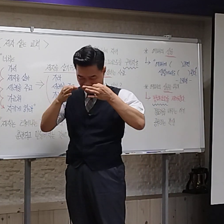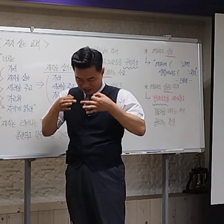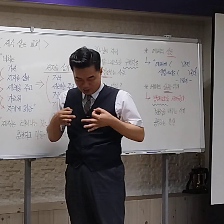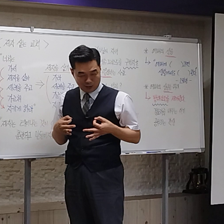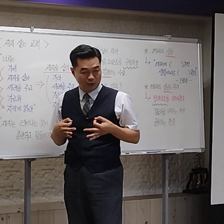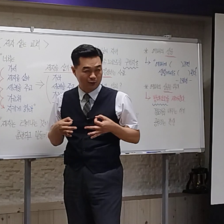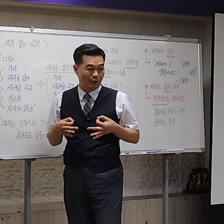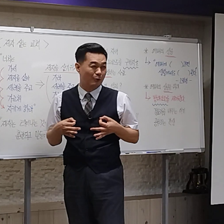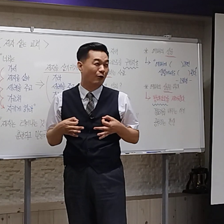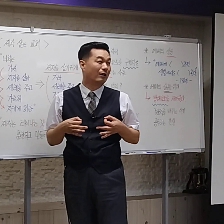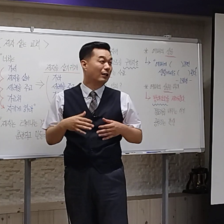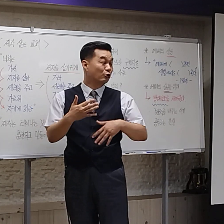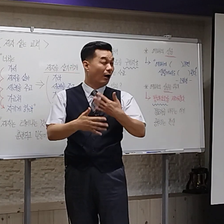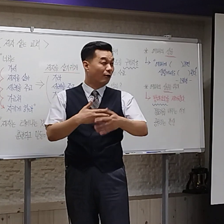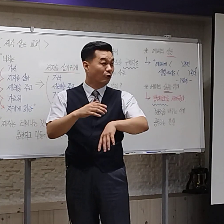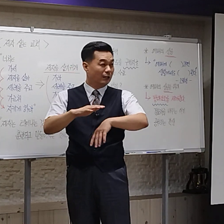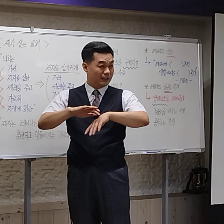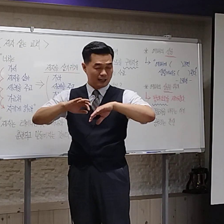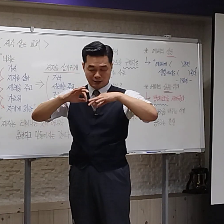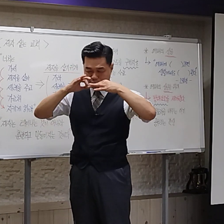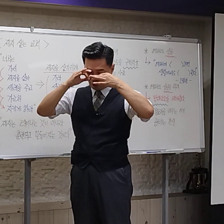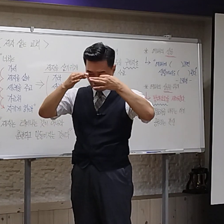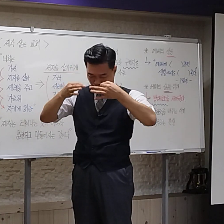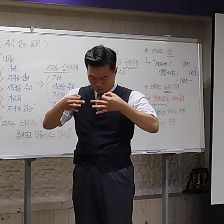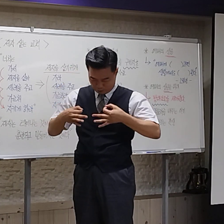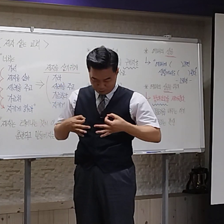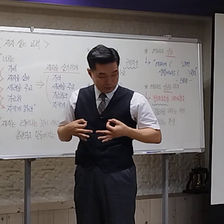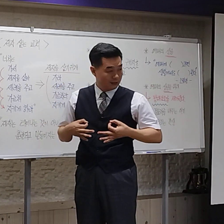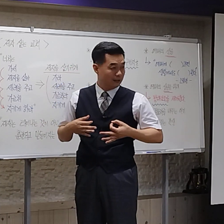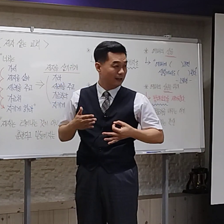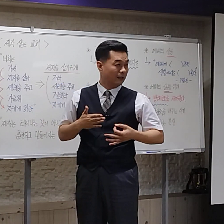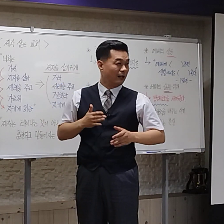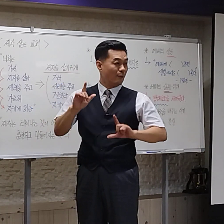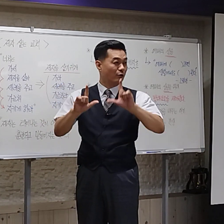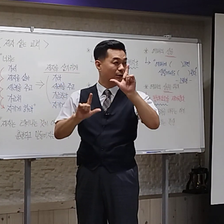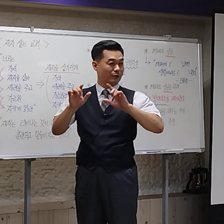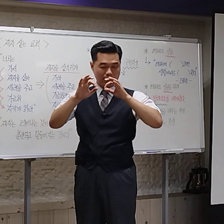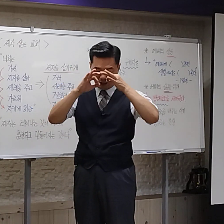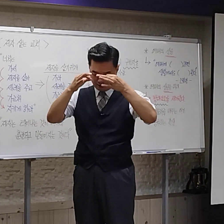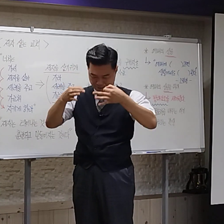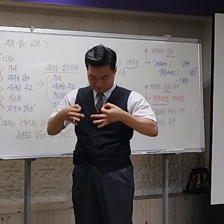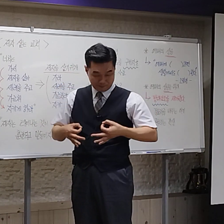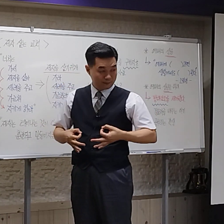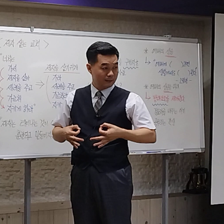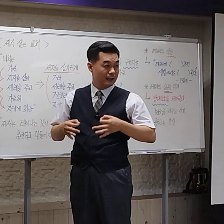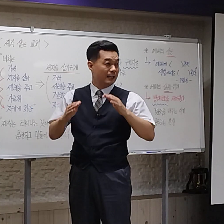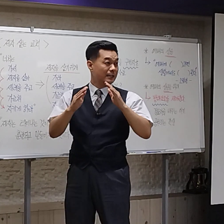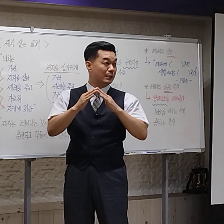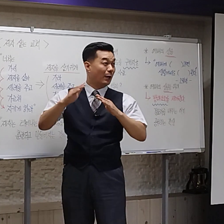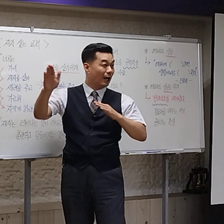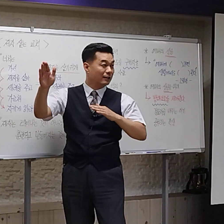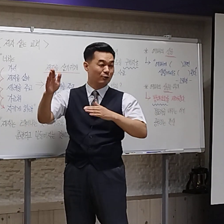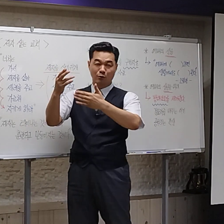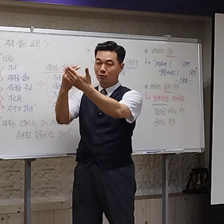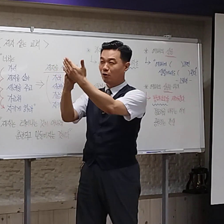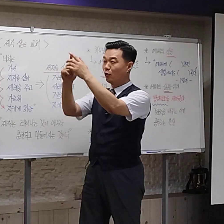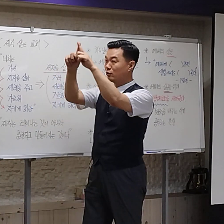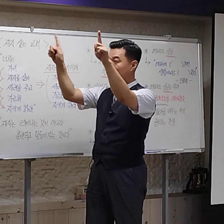자기 스스로를 돌아보고 쇼아로 자기 스스로를 돌아보고 내 모습을 내가 집에 가가지고 거울을